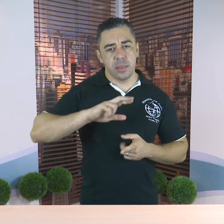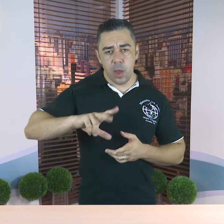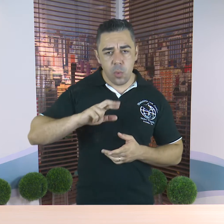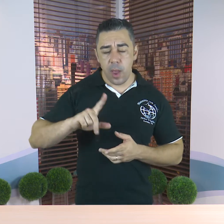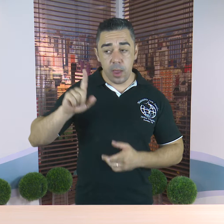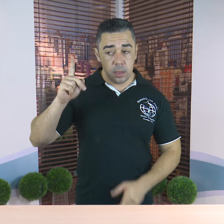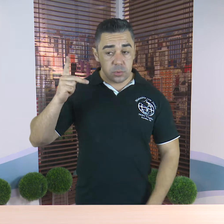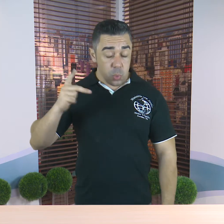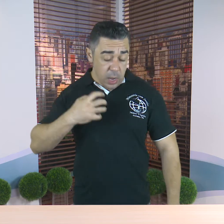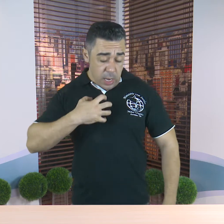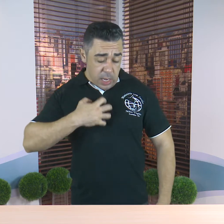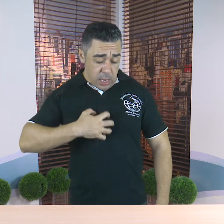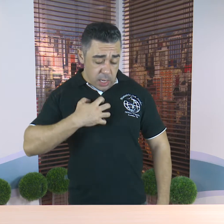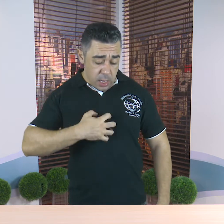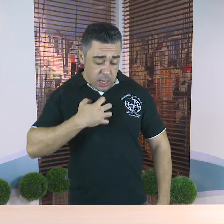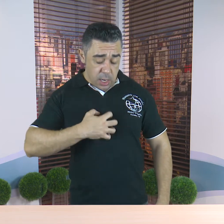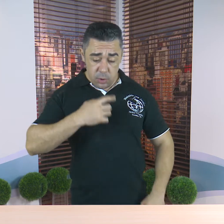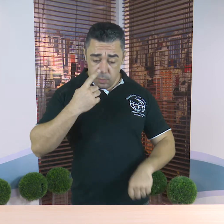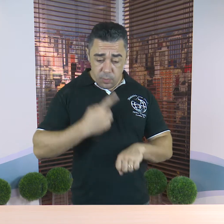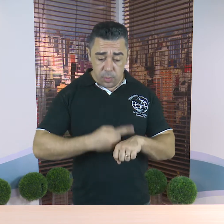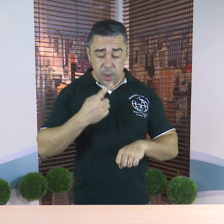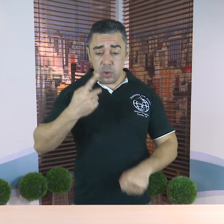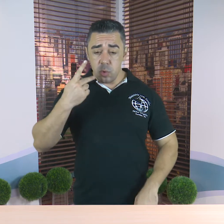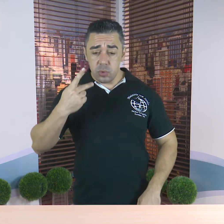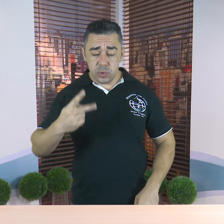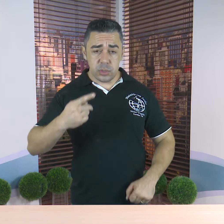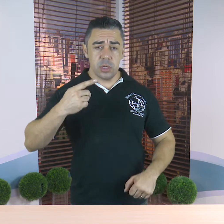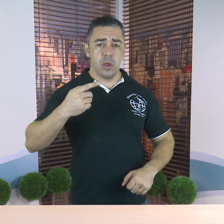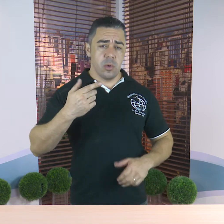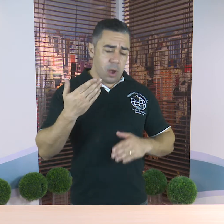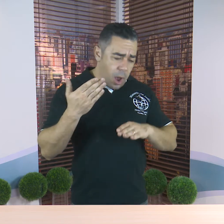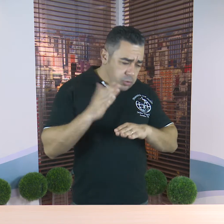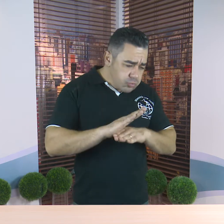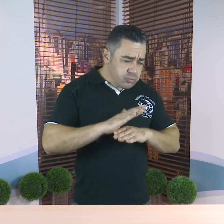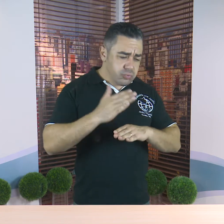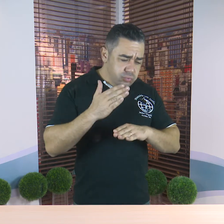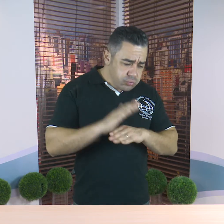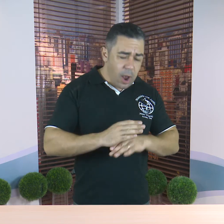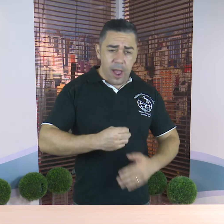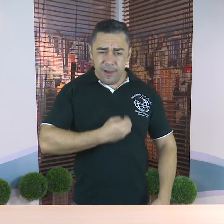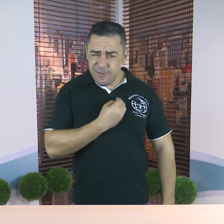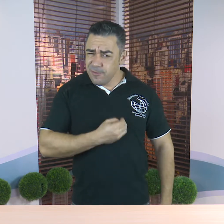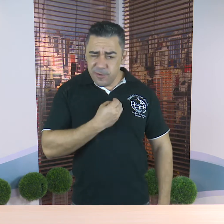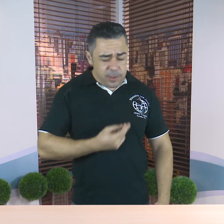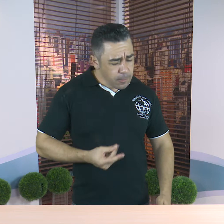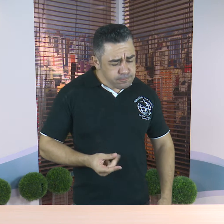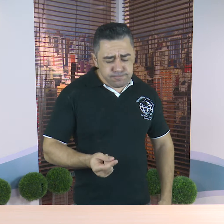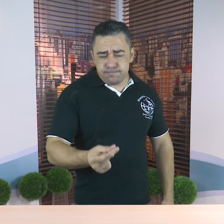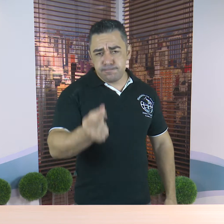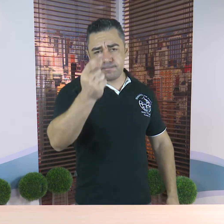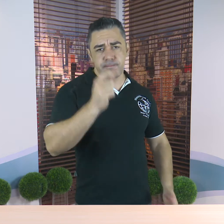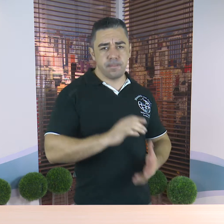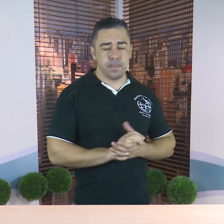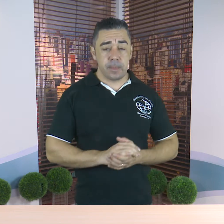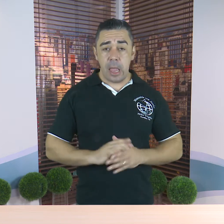ira? O seu favor dura a vida inteira. Ao anoitecer, pode vir o